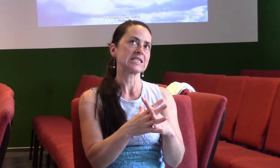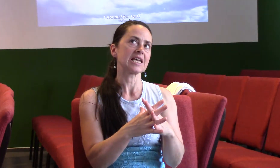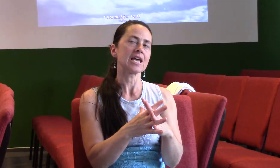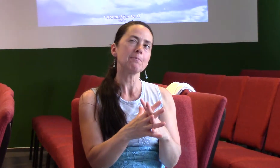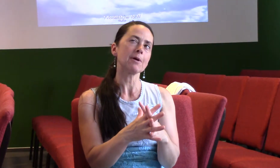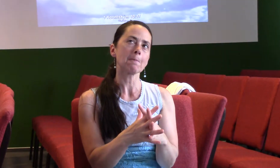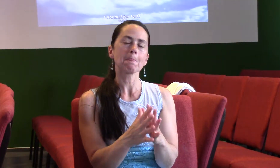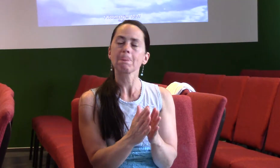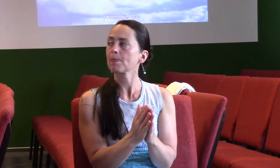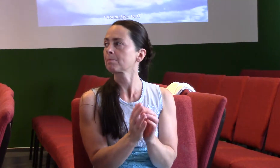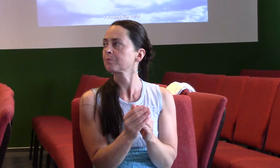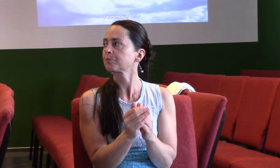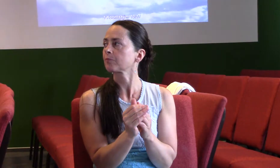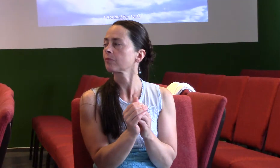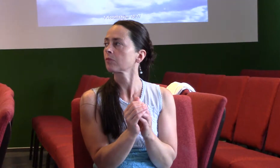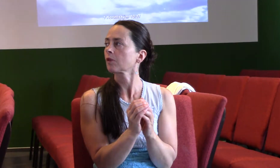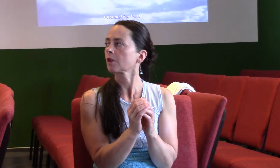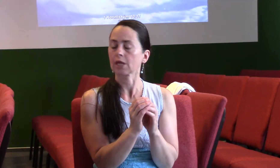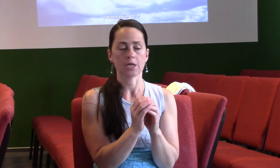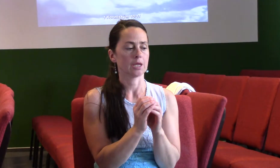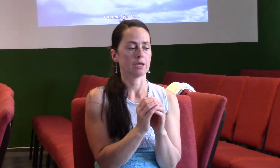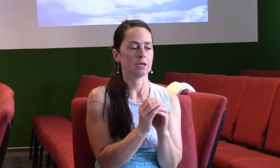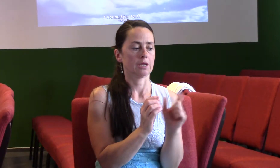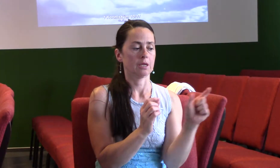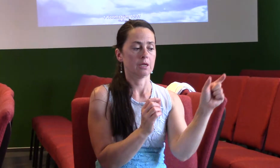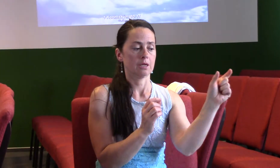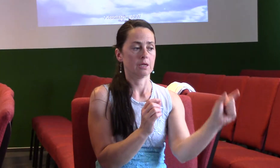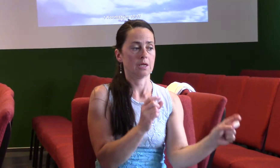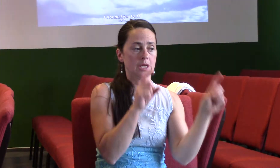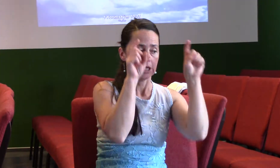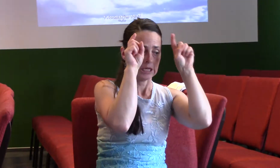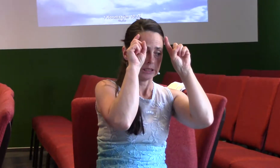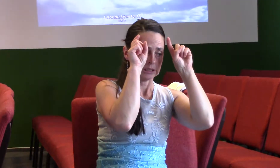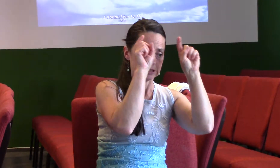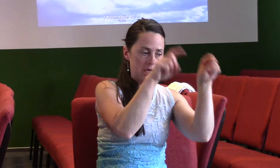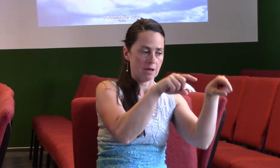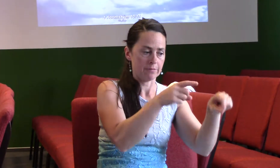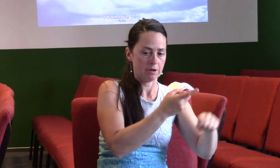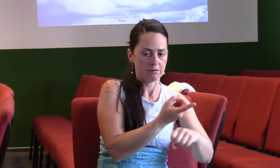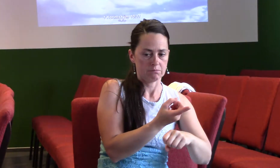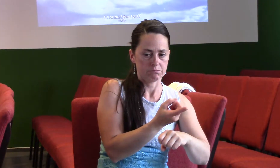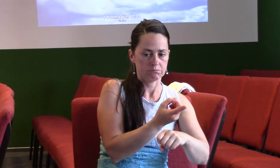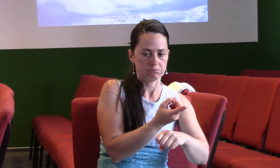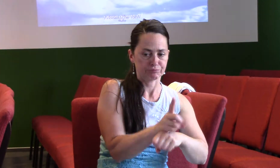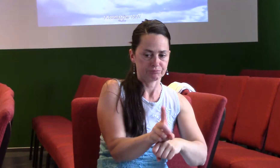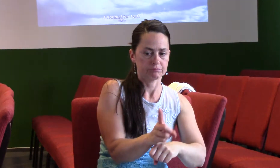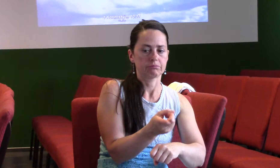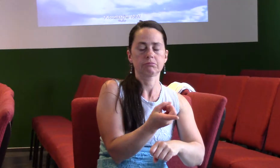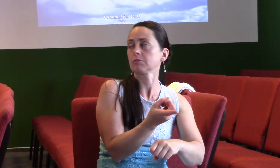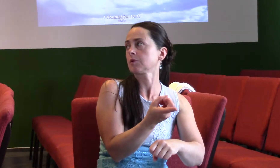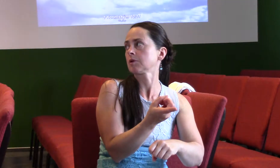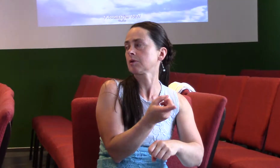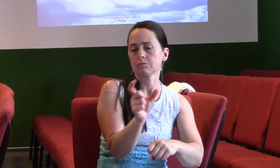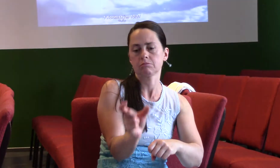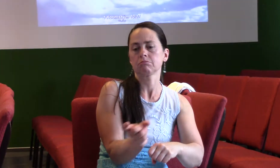a on už by málem, málem odešel. Ale společenství se